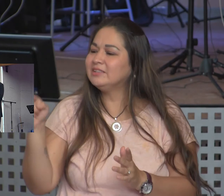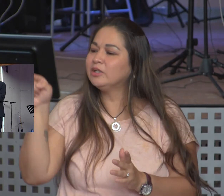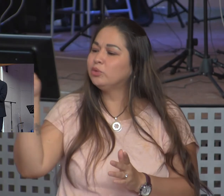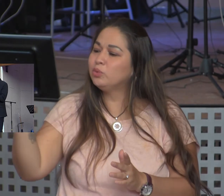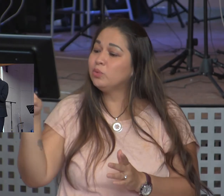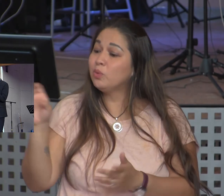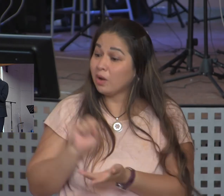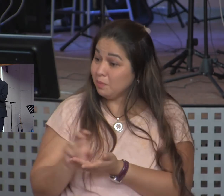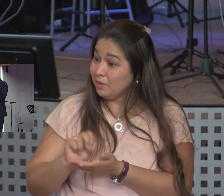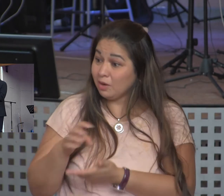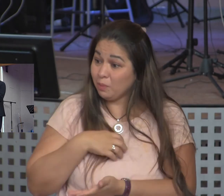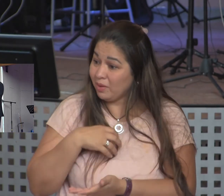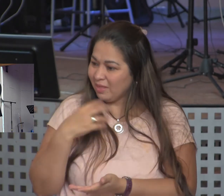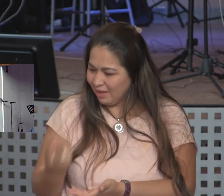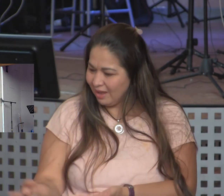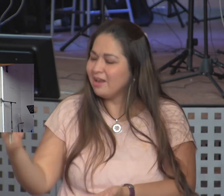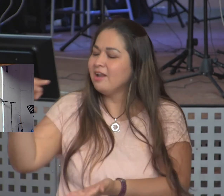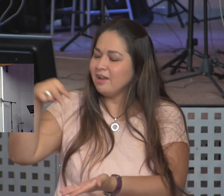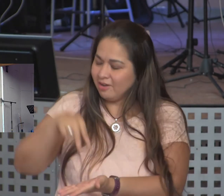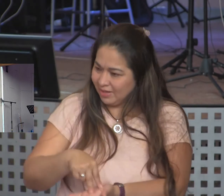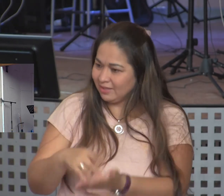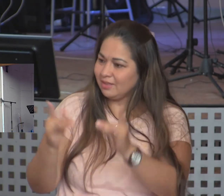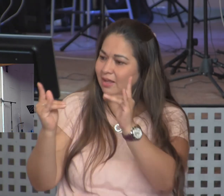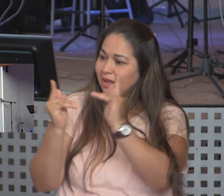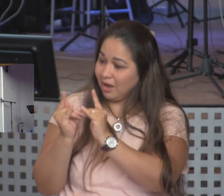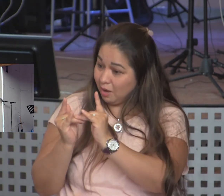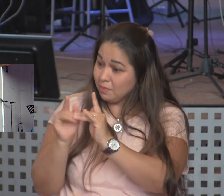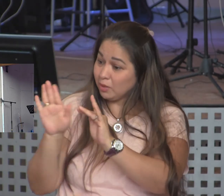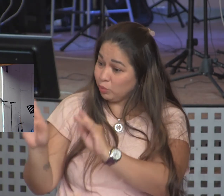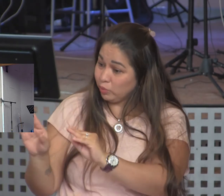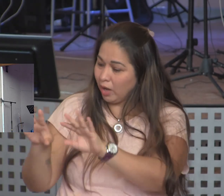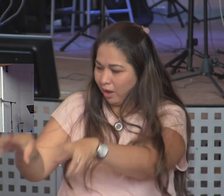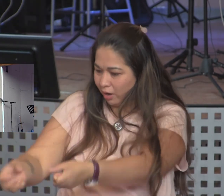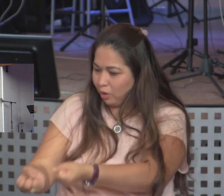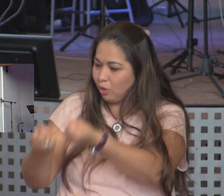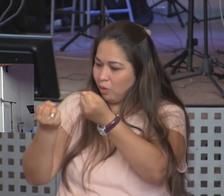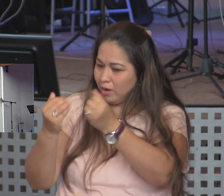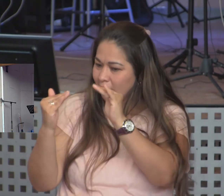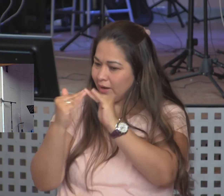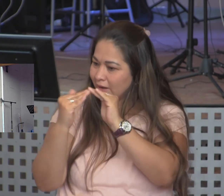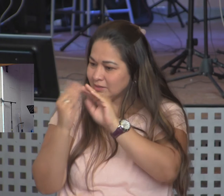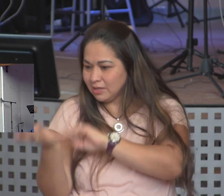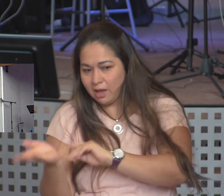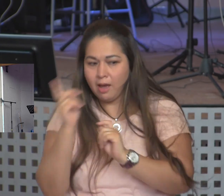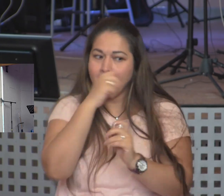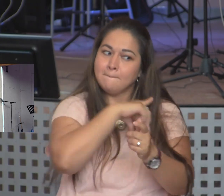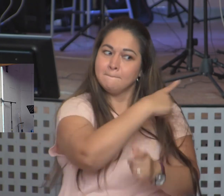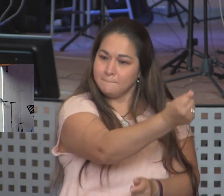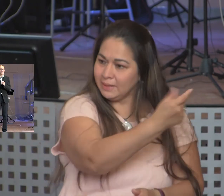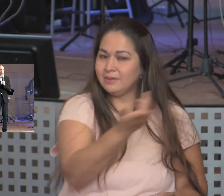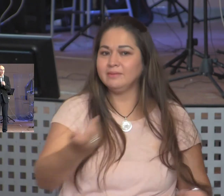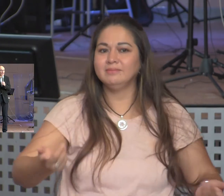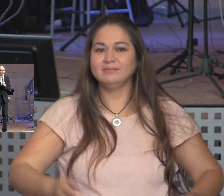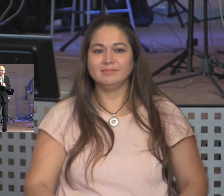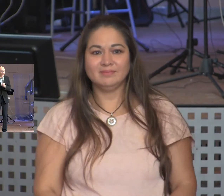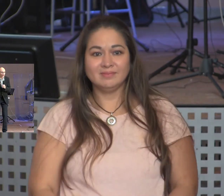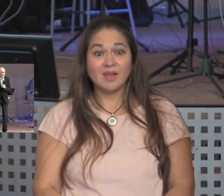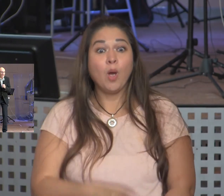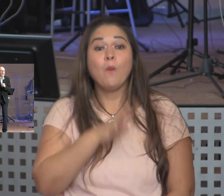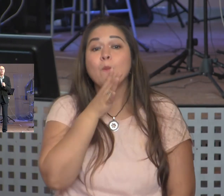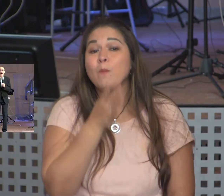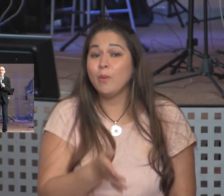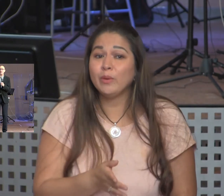está diciendo tiene el poder misterioso, que si Él la oye, no con la mente, sino con el